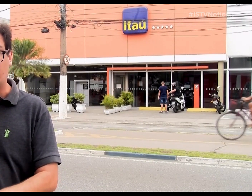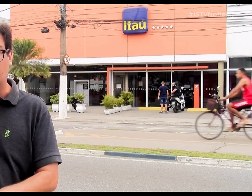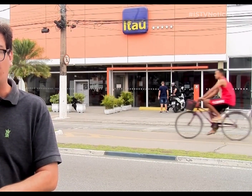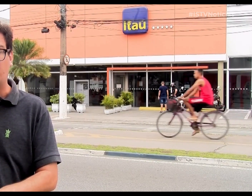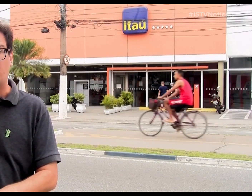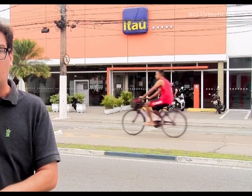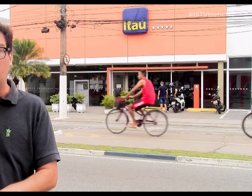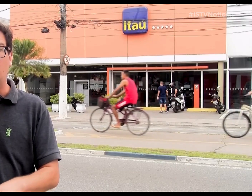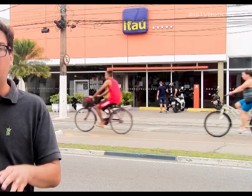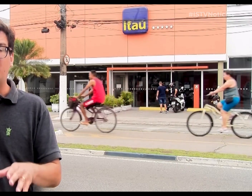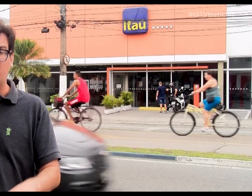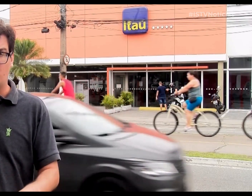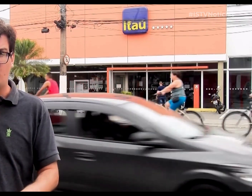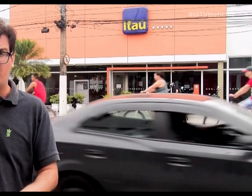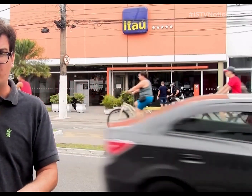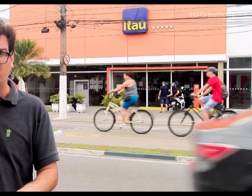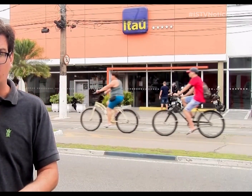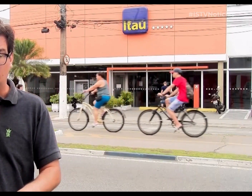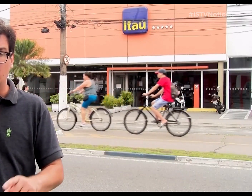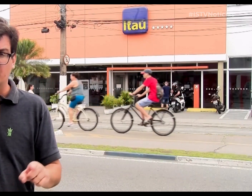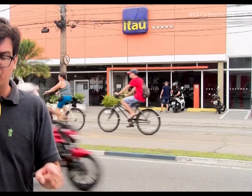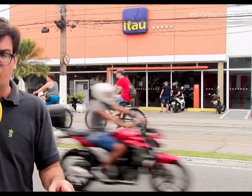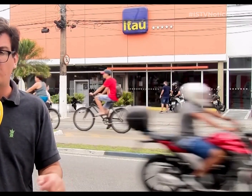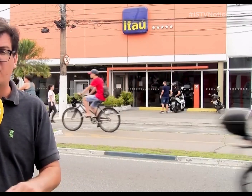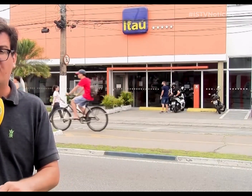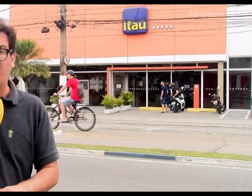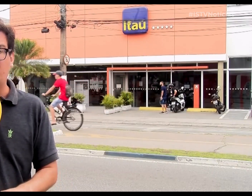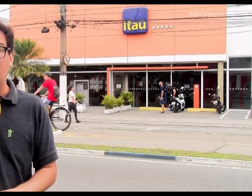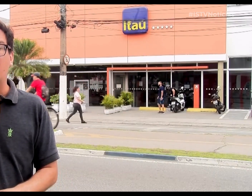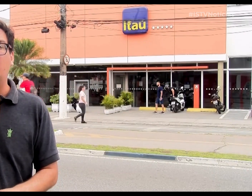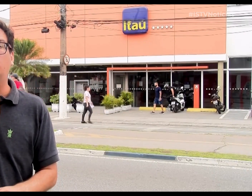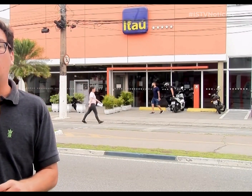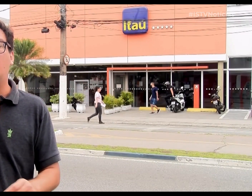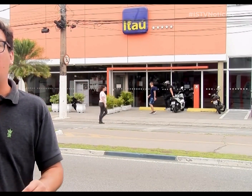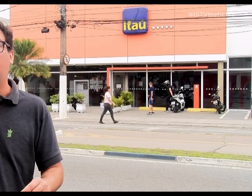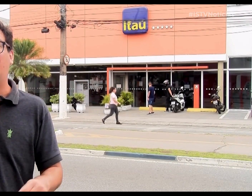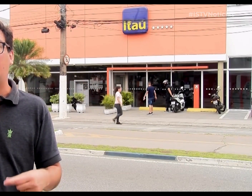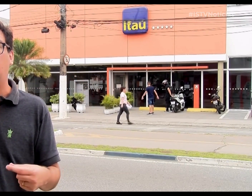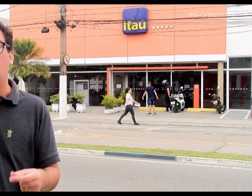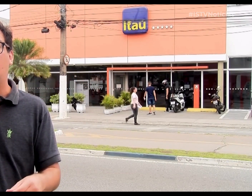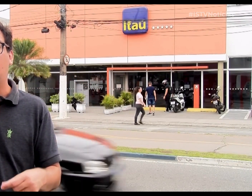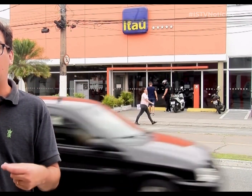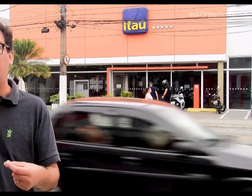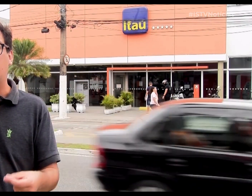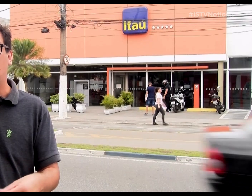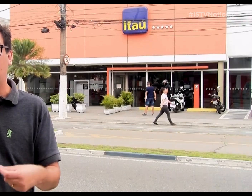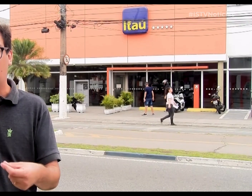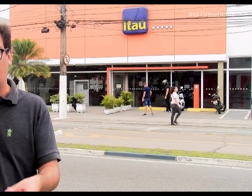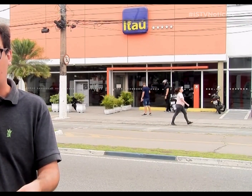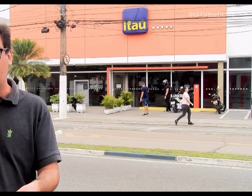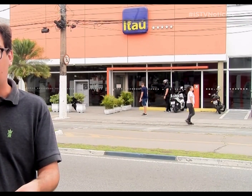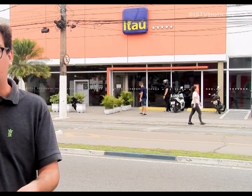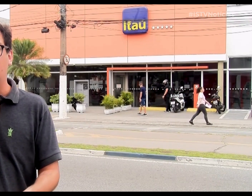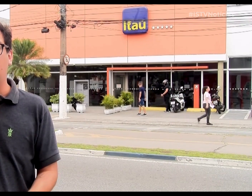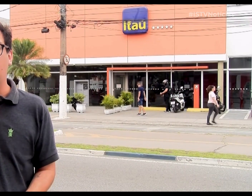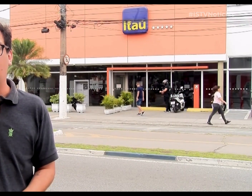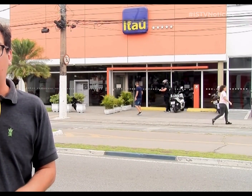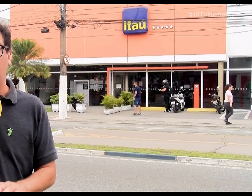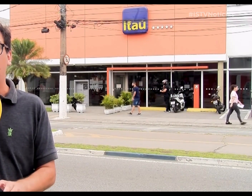governo federal Desenrola Brasil. Na sua primeira fase, ajudou mais de 14 bilhões de reais, cerca de